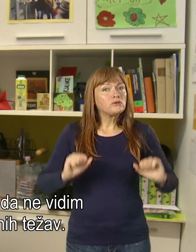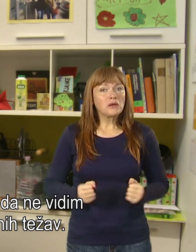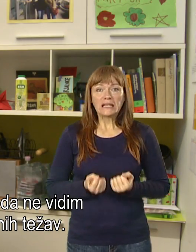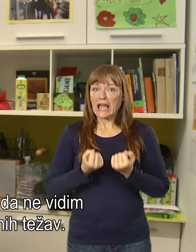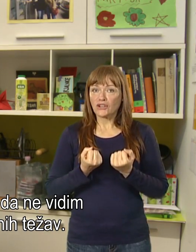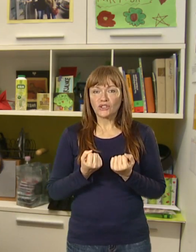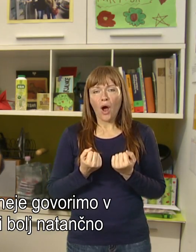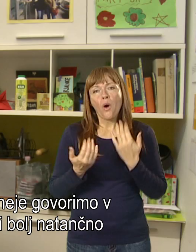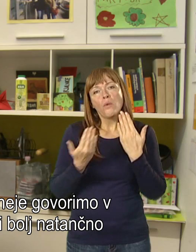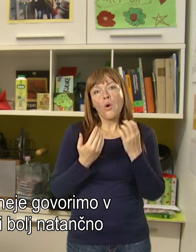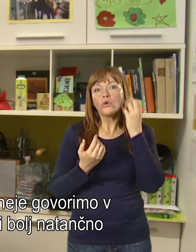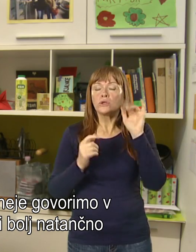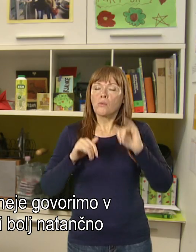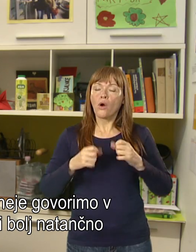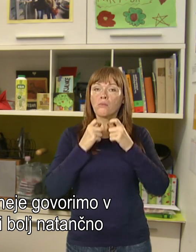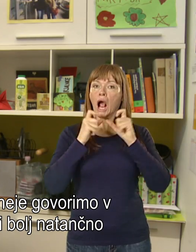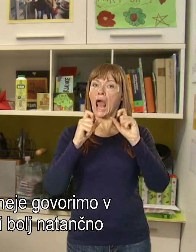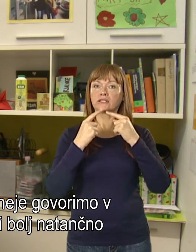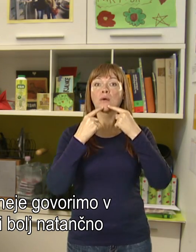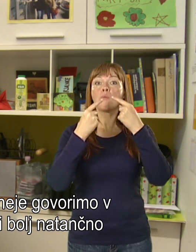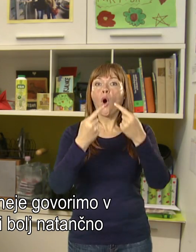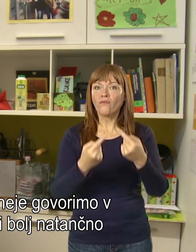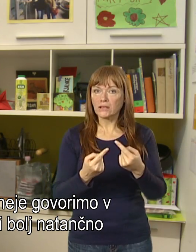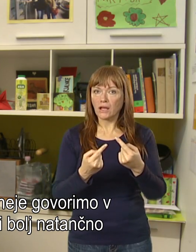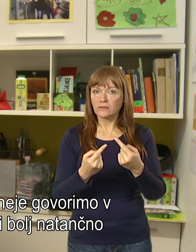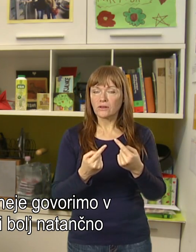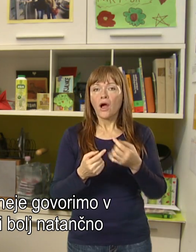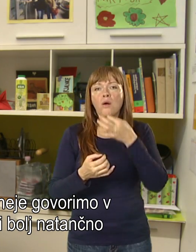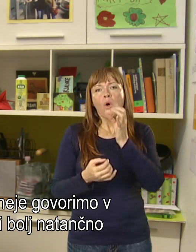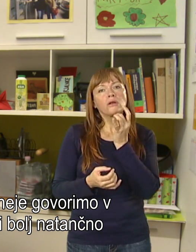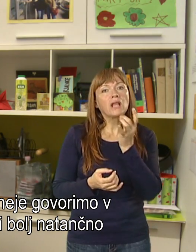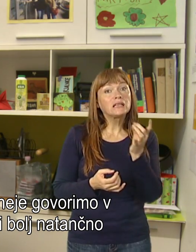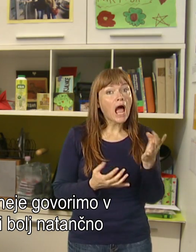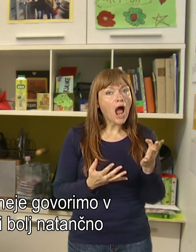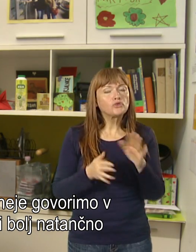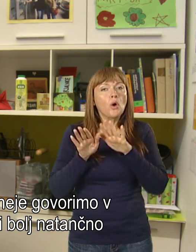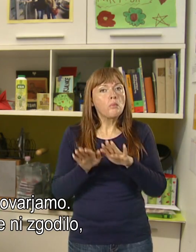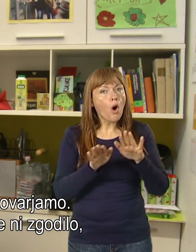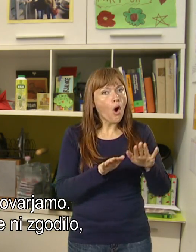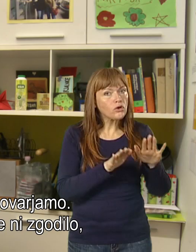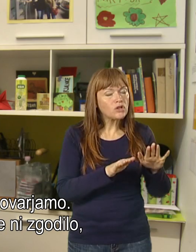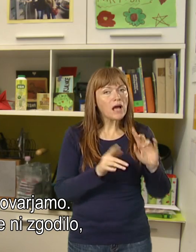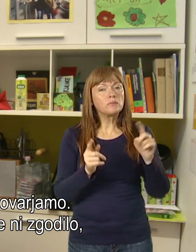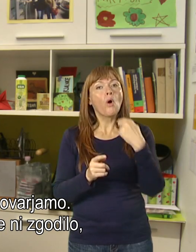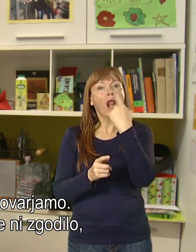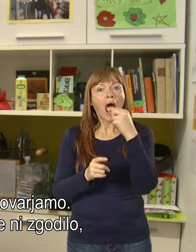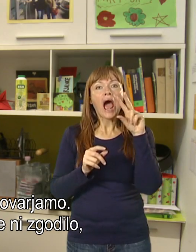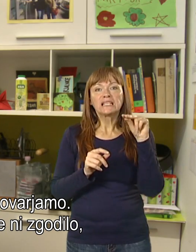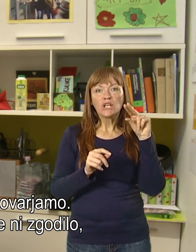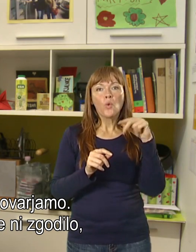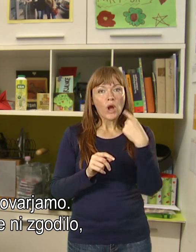težav, mogoče kdaj glasneje povemo, bolj natančno, počasi, bolj